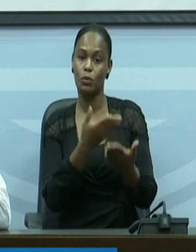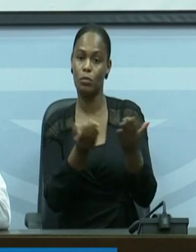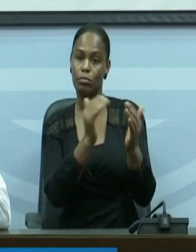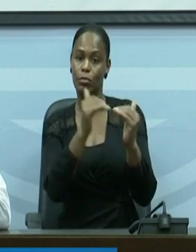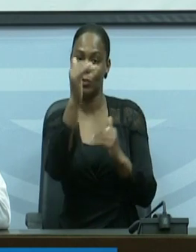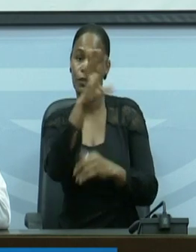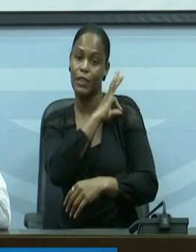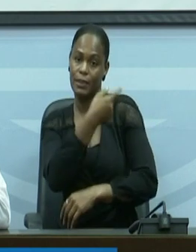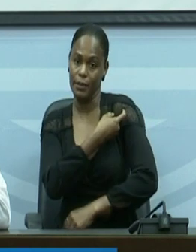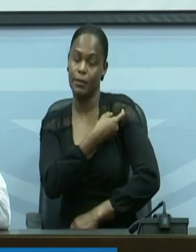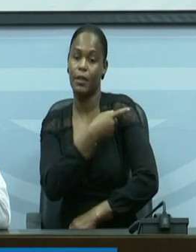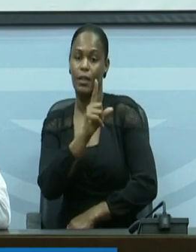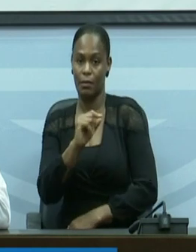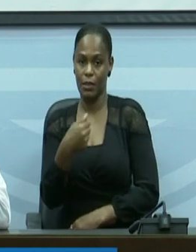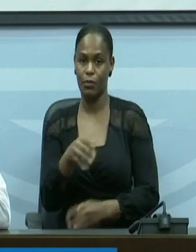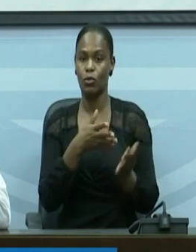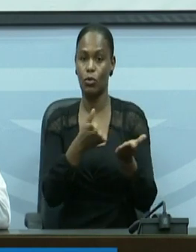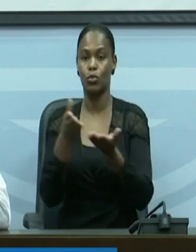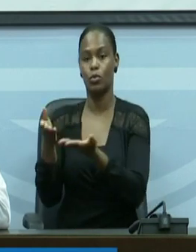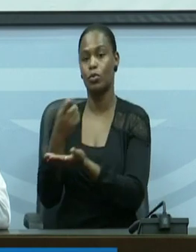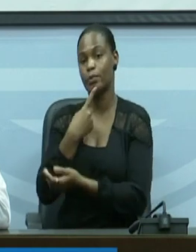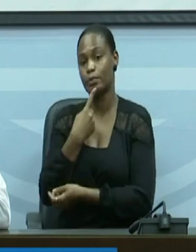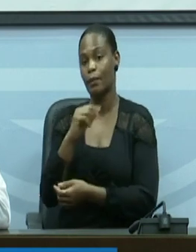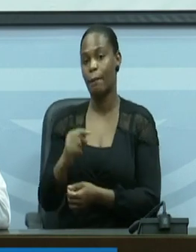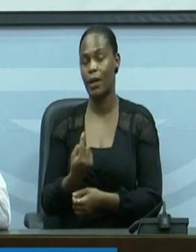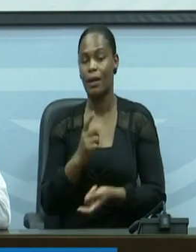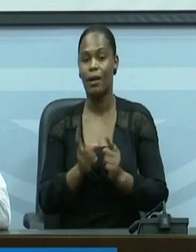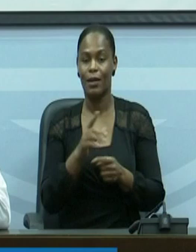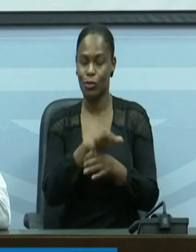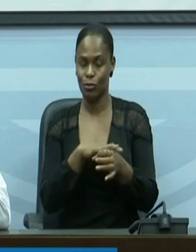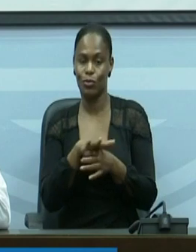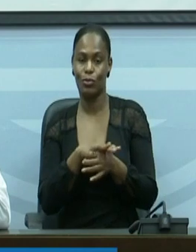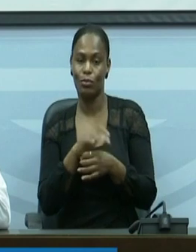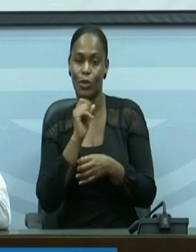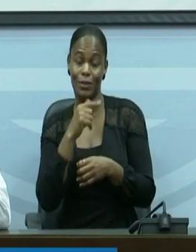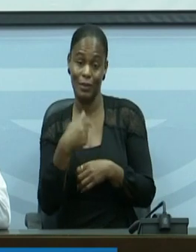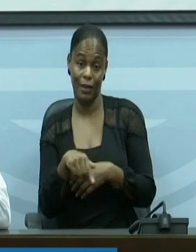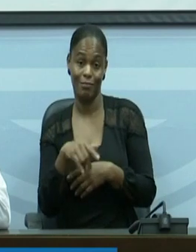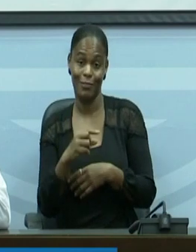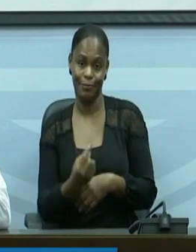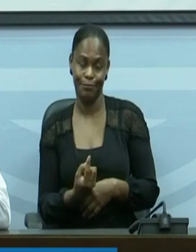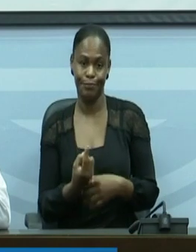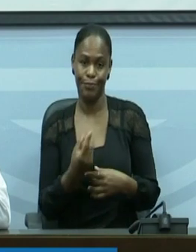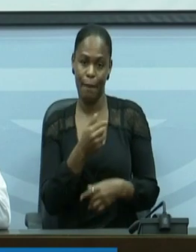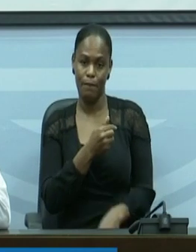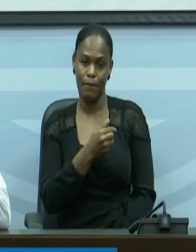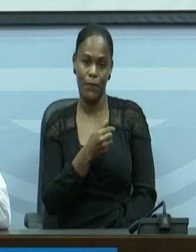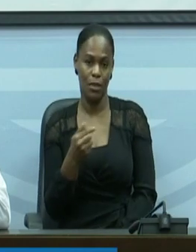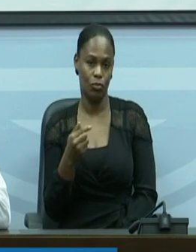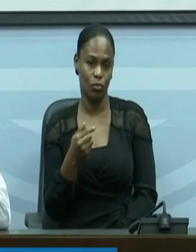cobertura vacinal terá contribuído e muito para que a situação tivesse sido